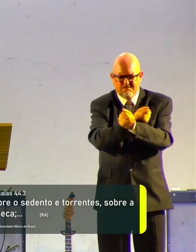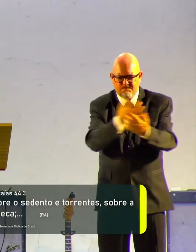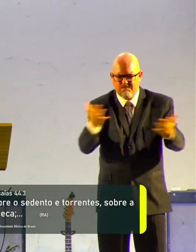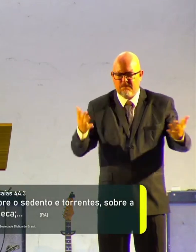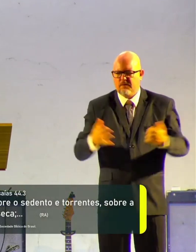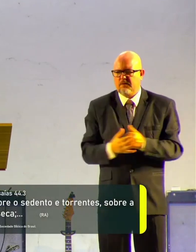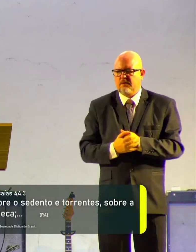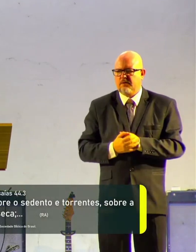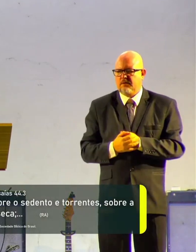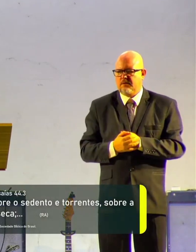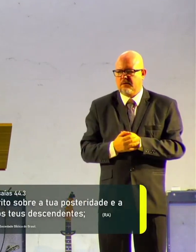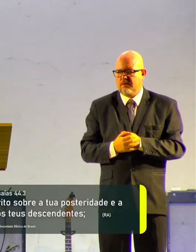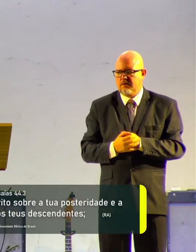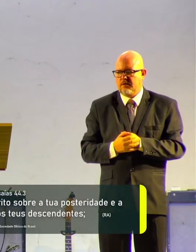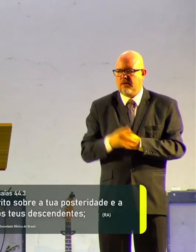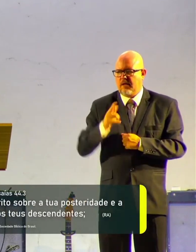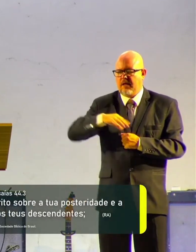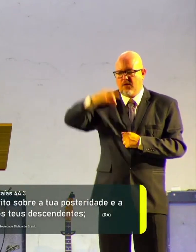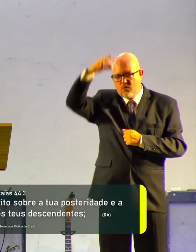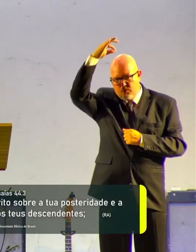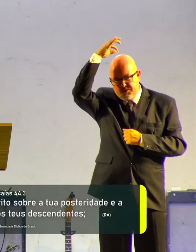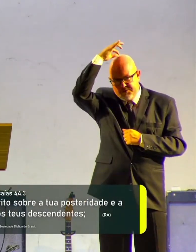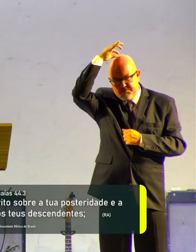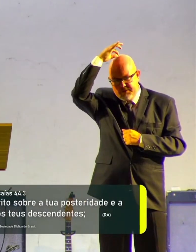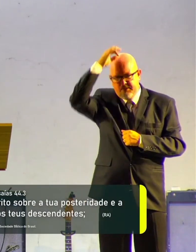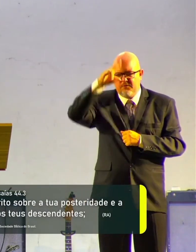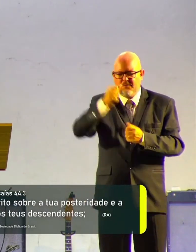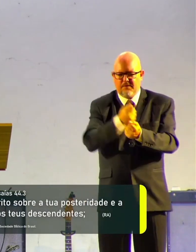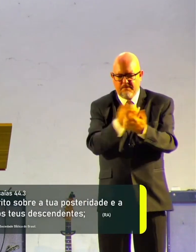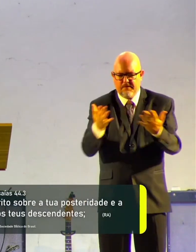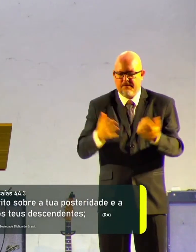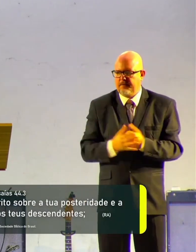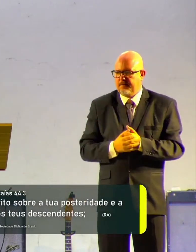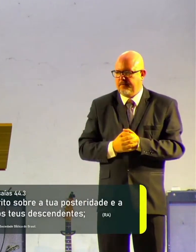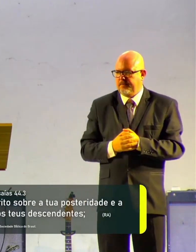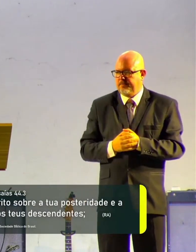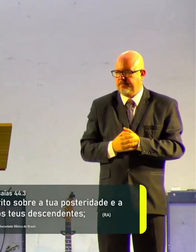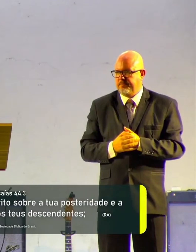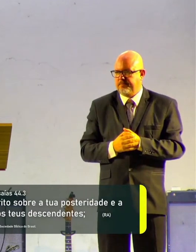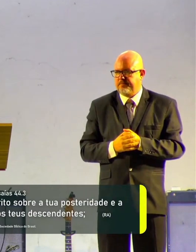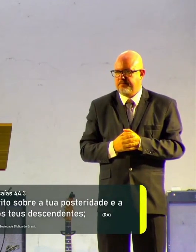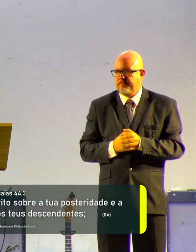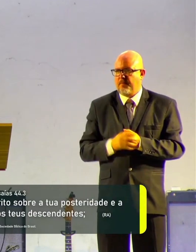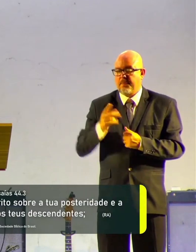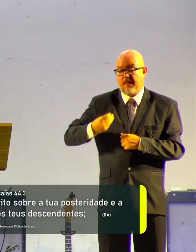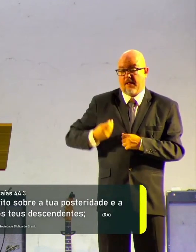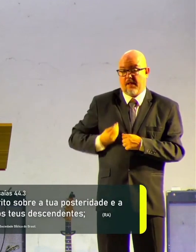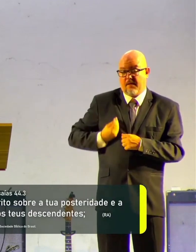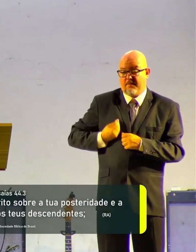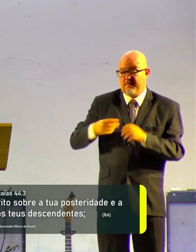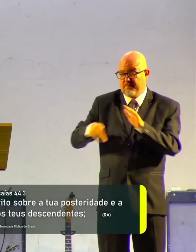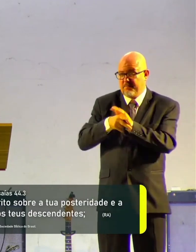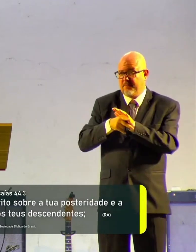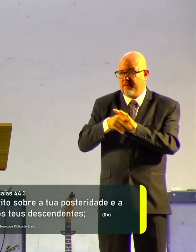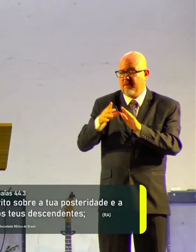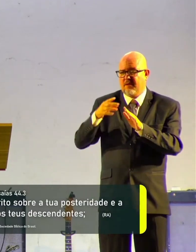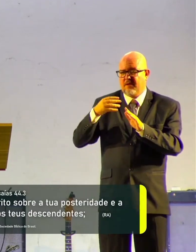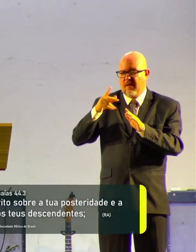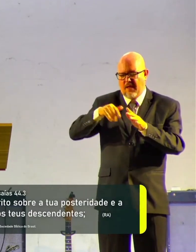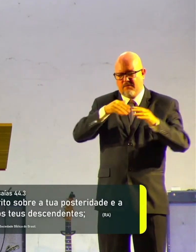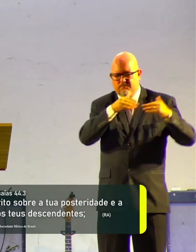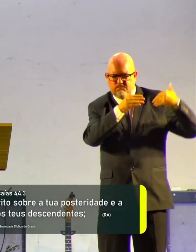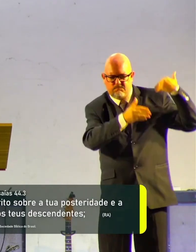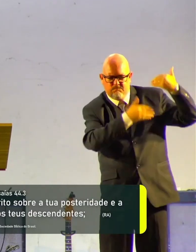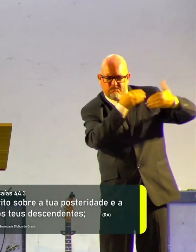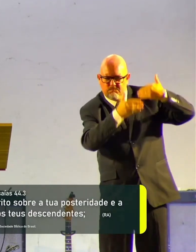seca, derramarei meu espírito sobre a tua posteridade, e a minha vida sobre os teus, a minha bênção sobre os teus